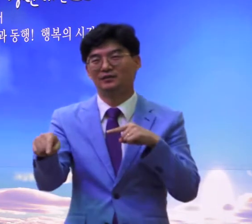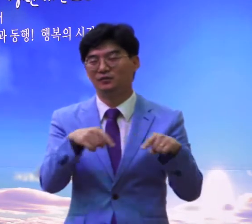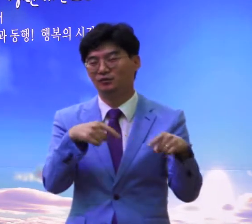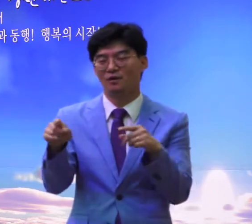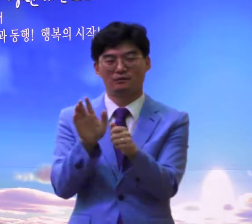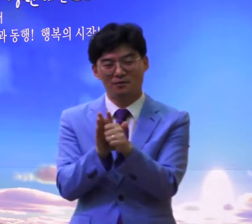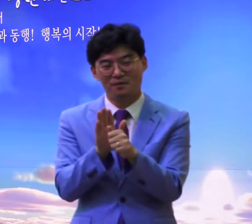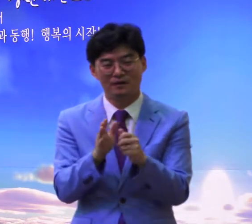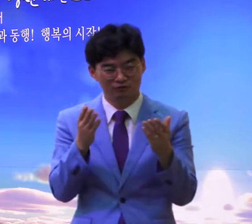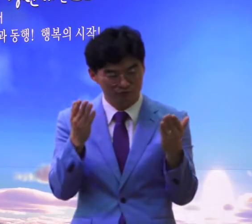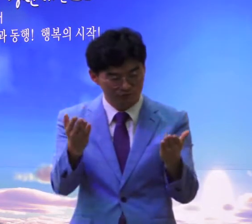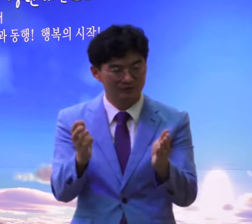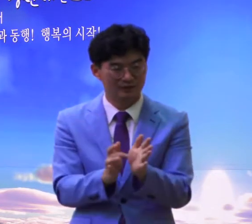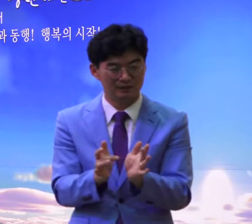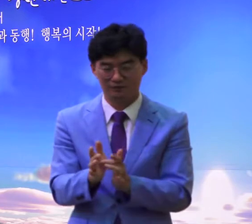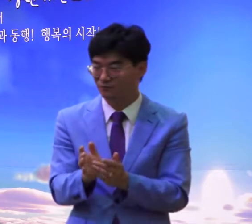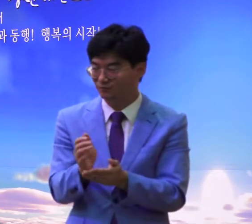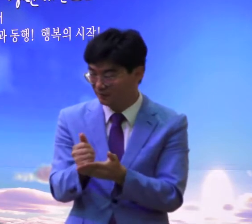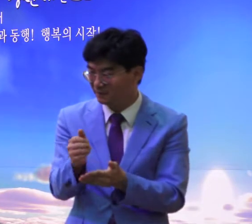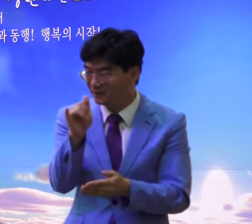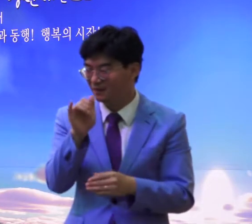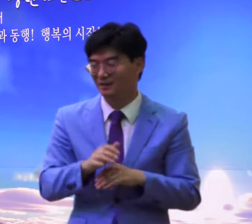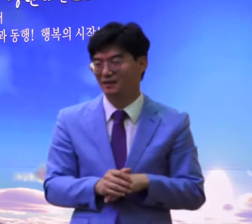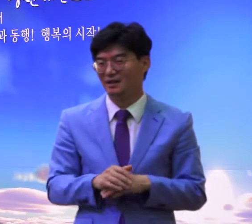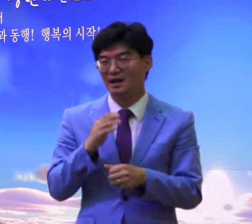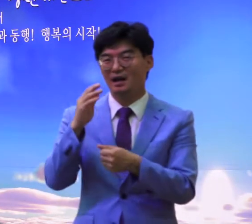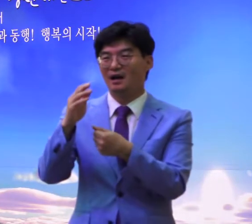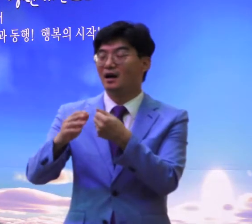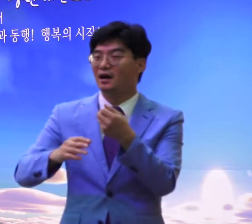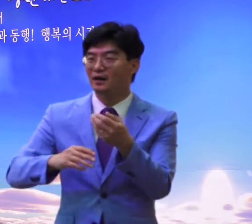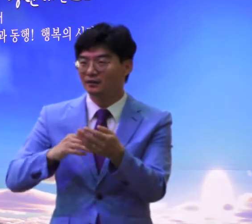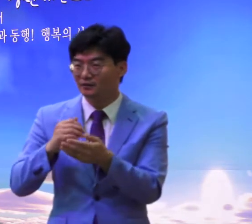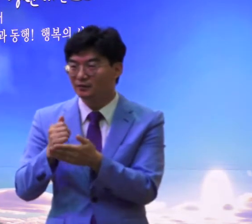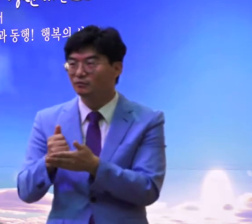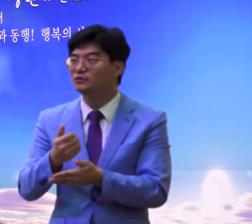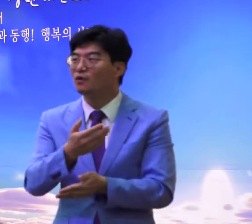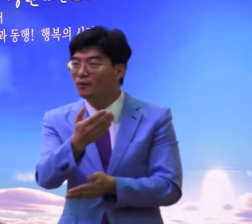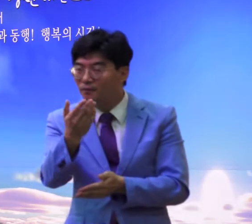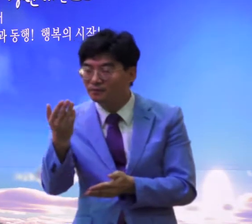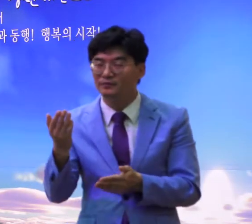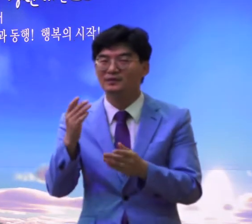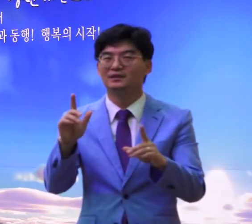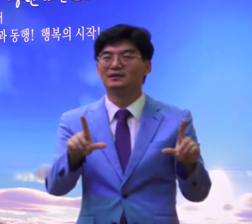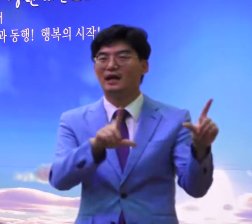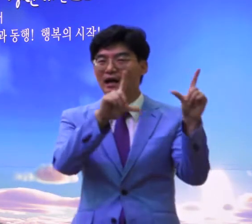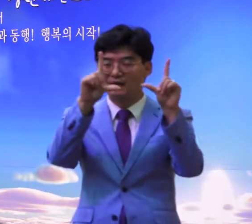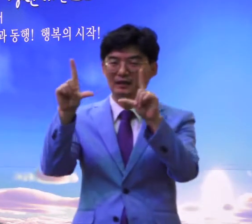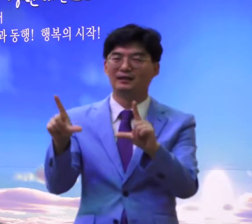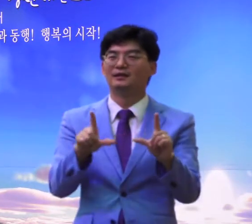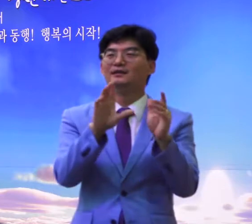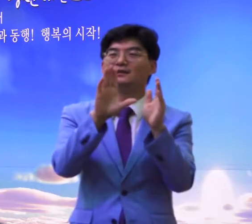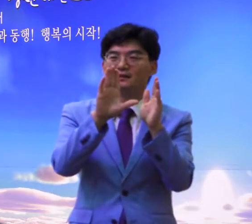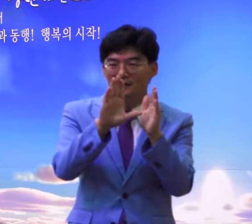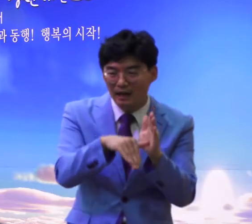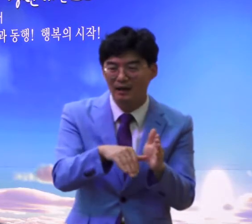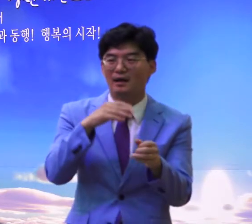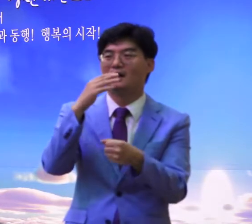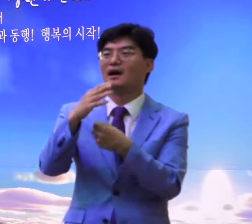다스리시는 왕이십니다. 그 하나님께서 자신의 인생을 하나님께 맞추는